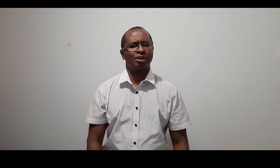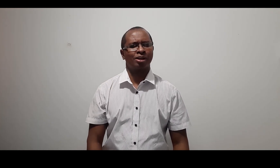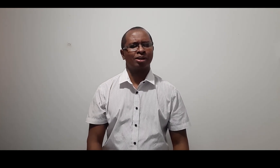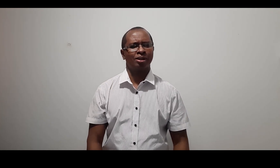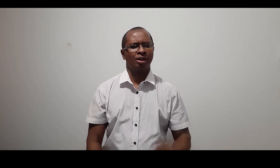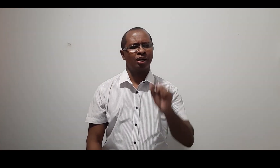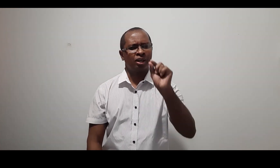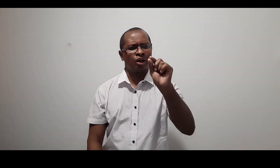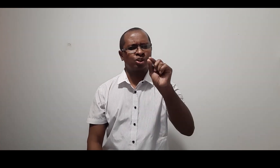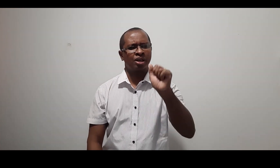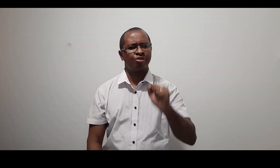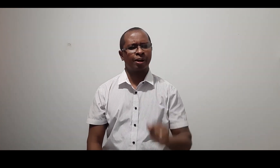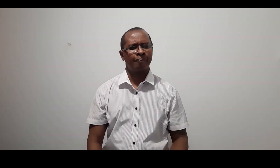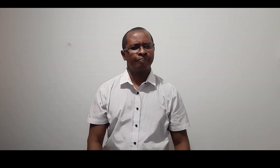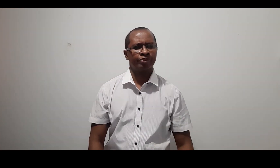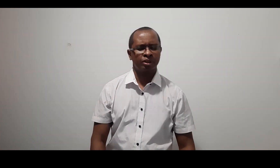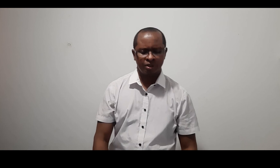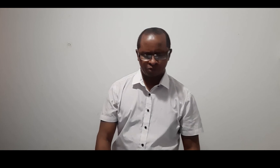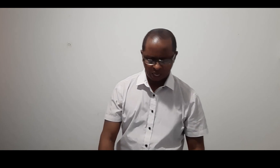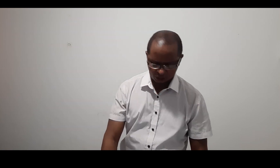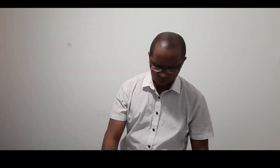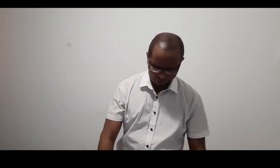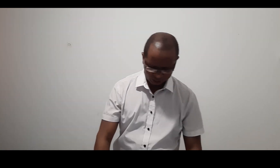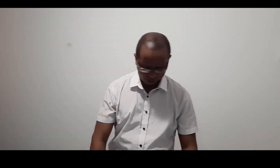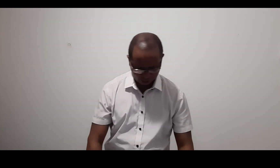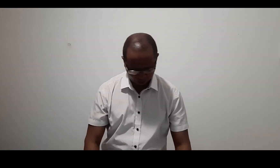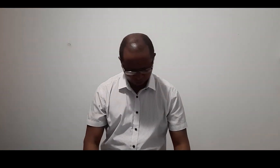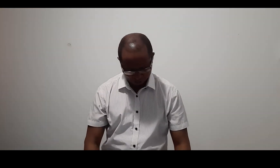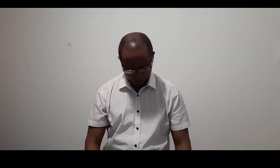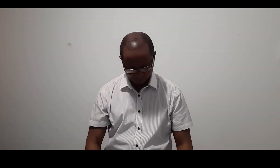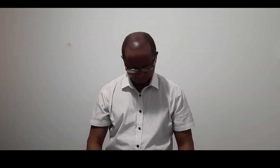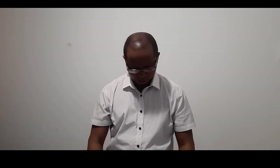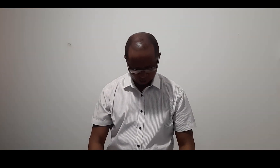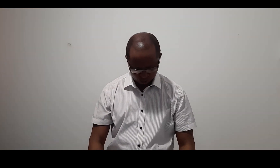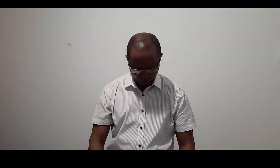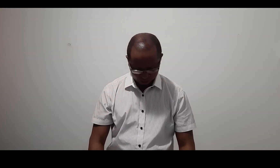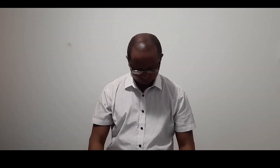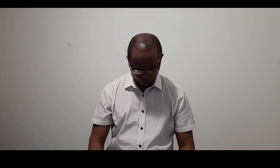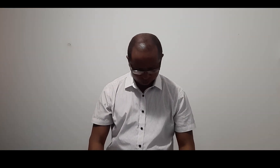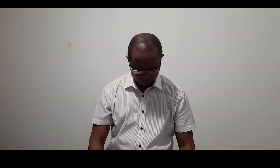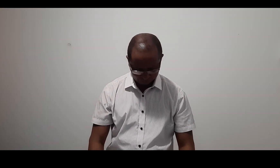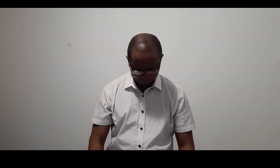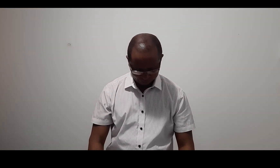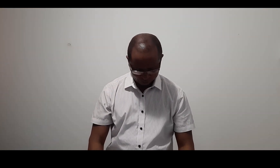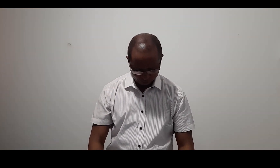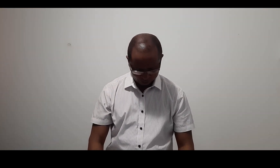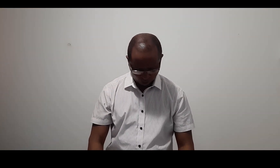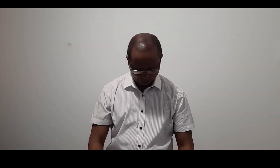an'andriamanitra ianao zany ryhafana vonahitra ny an'andriamanitra ray sanakary fany masina zay fahazatra amin'ny taloha indrindra ka ho